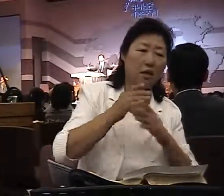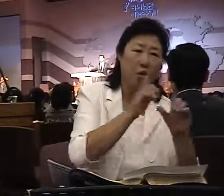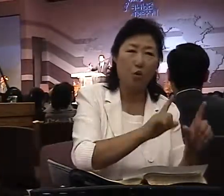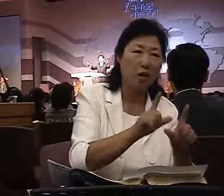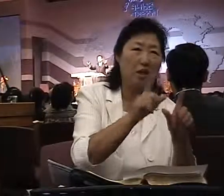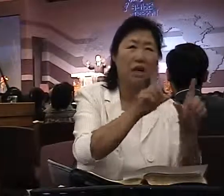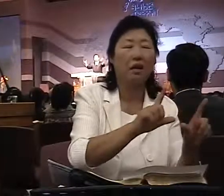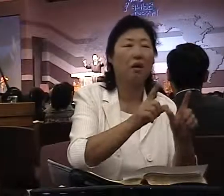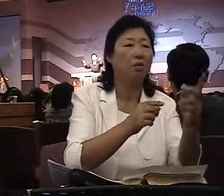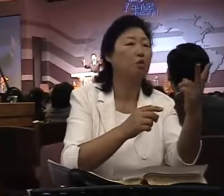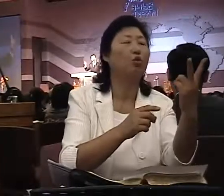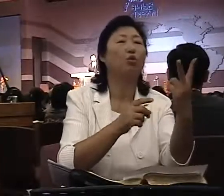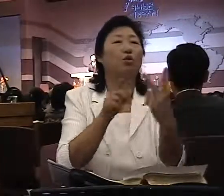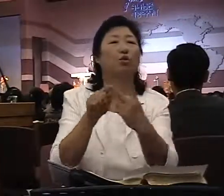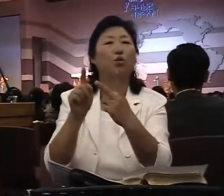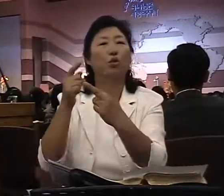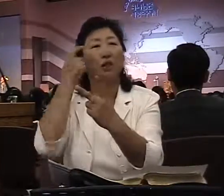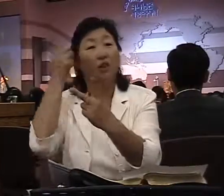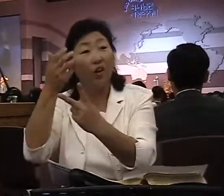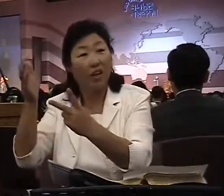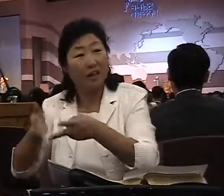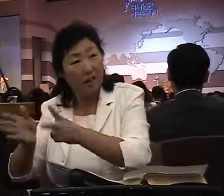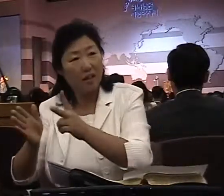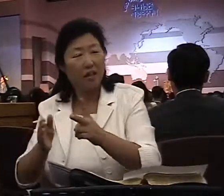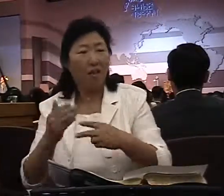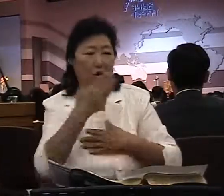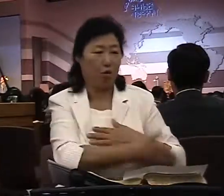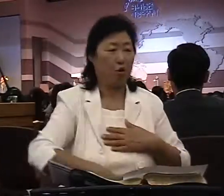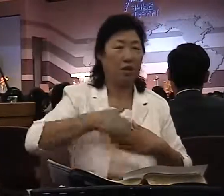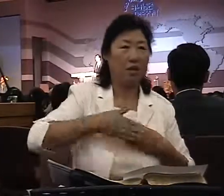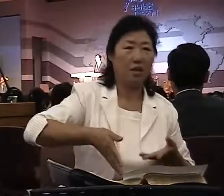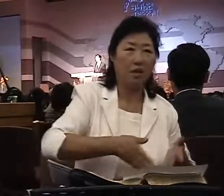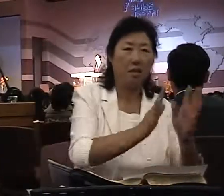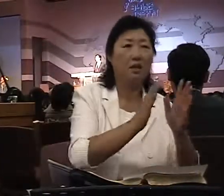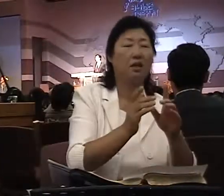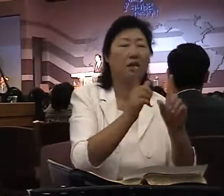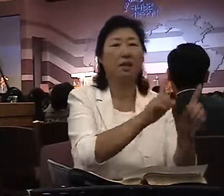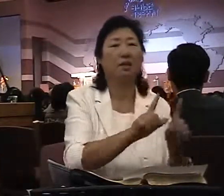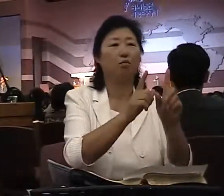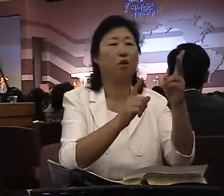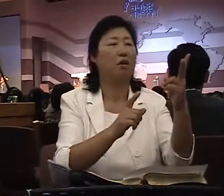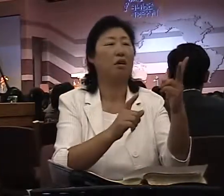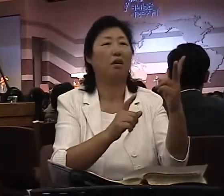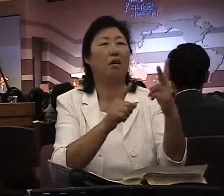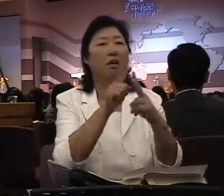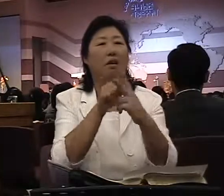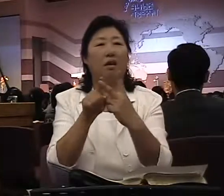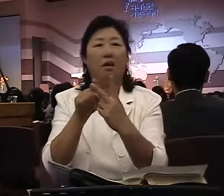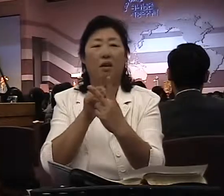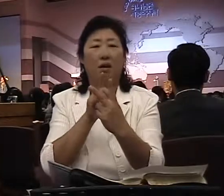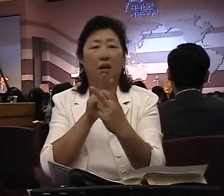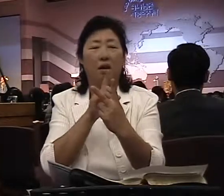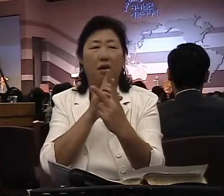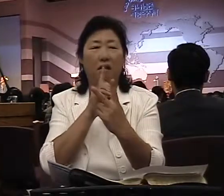우리가 성령의 사람이 안 돼서는 안 된다는 것을 반드시 자각해야 합니다. 필수예요,